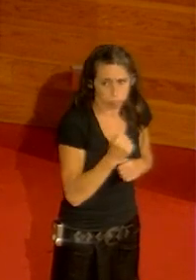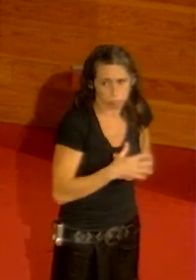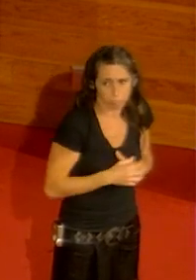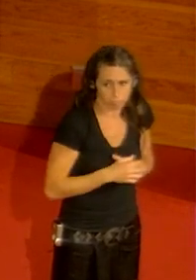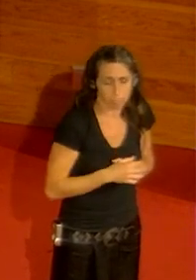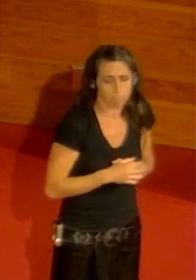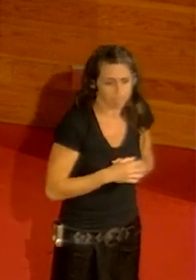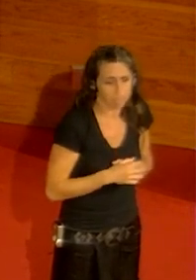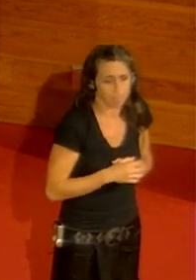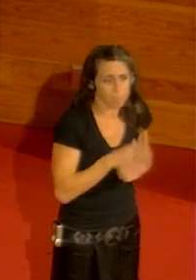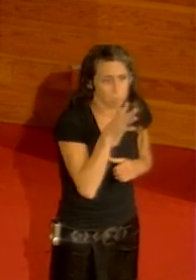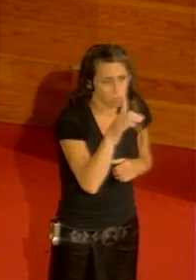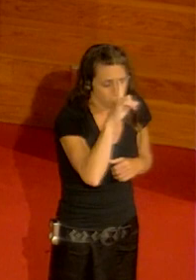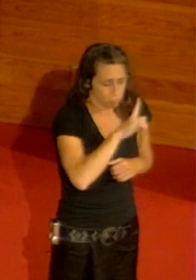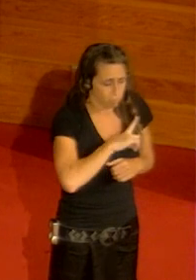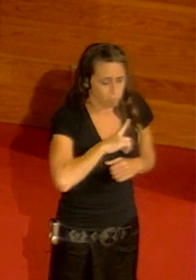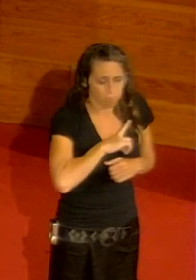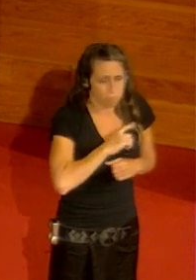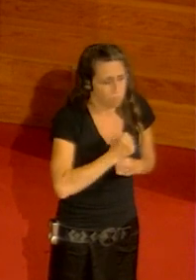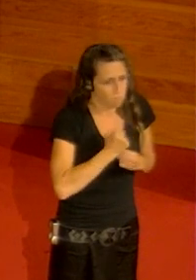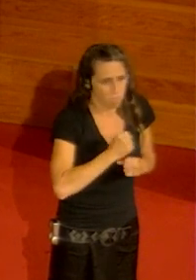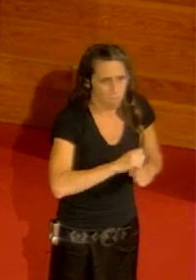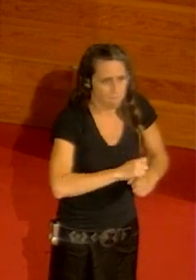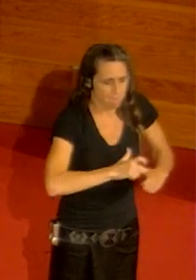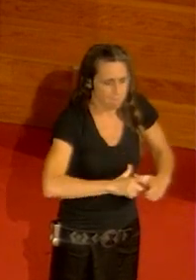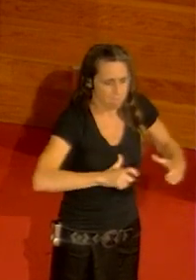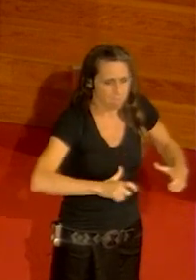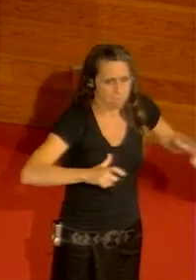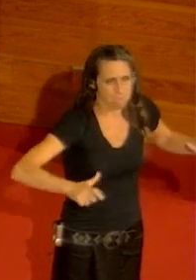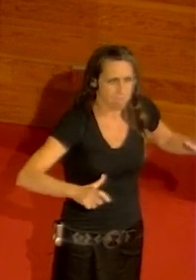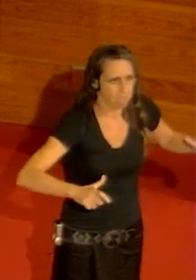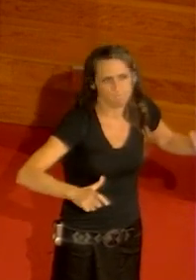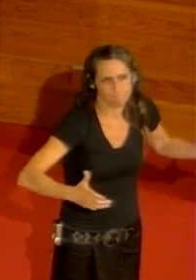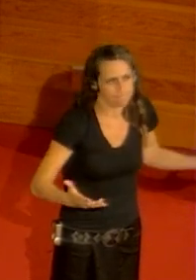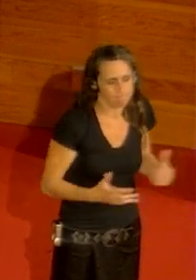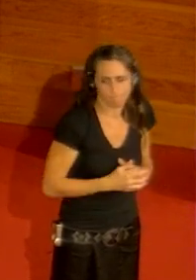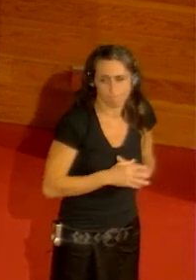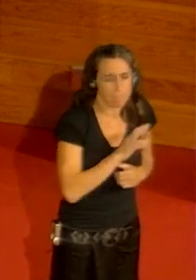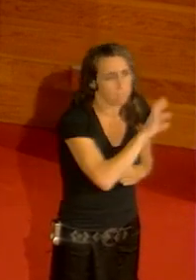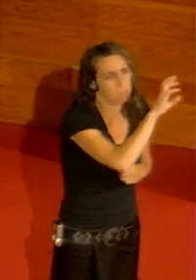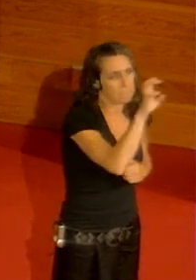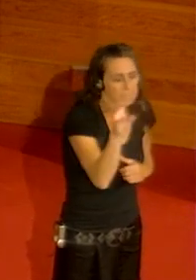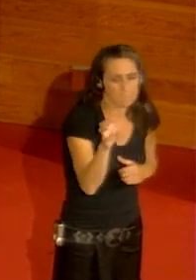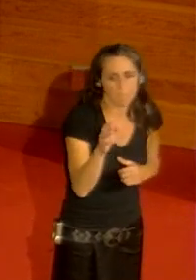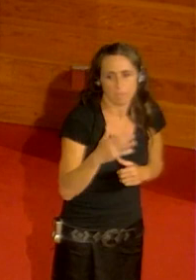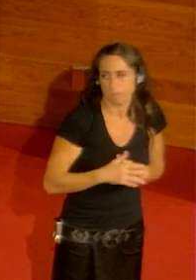una potencia militar cada vez mayor muchos países negocian